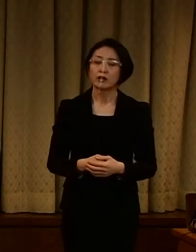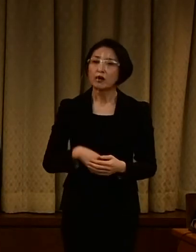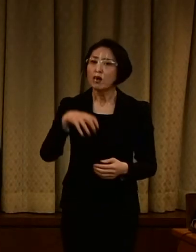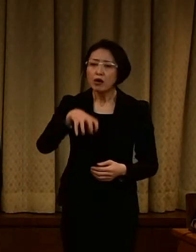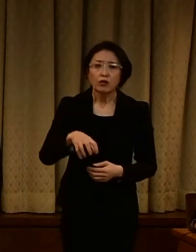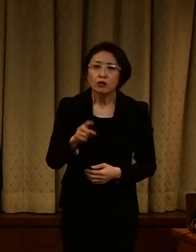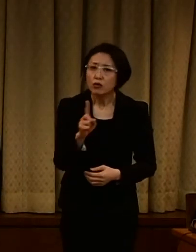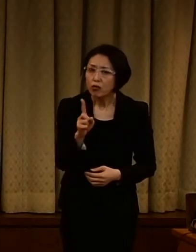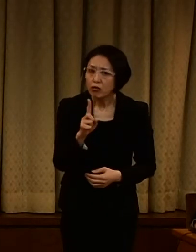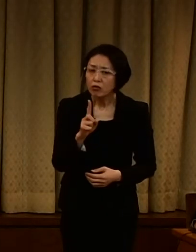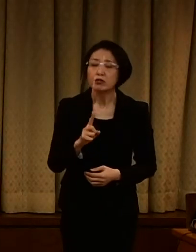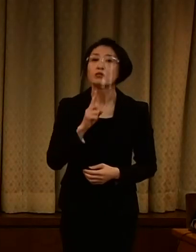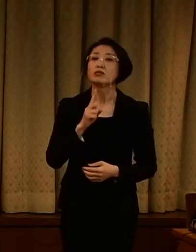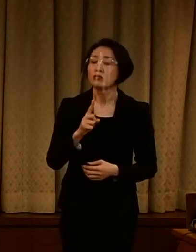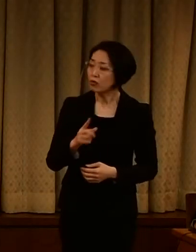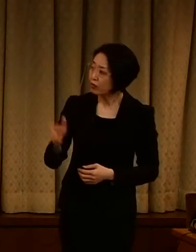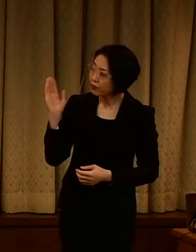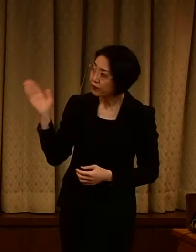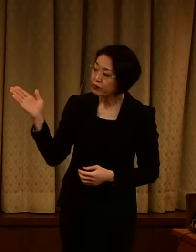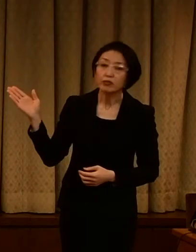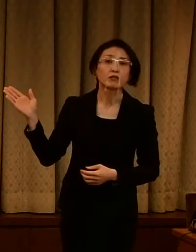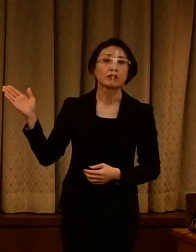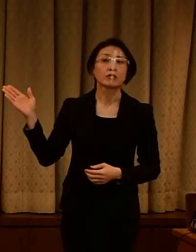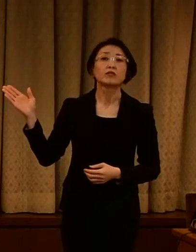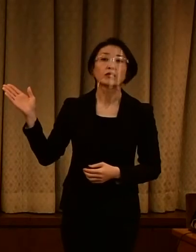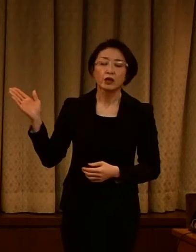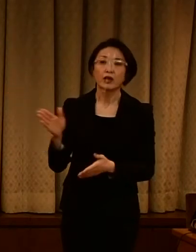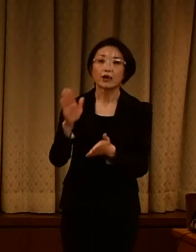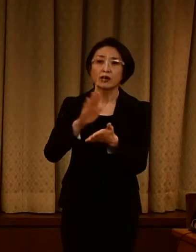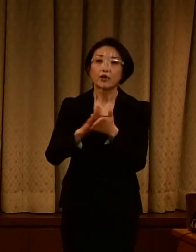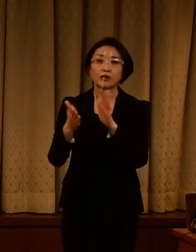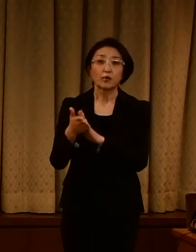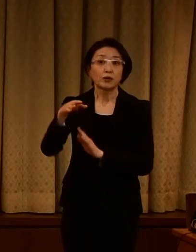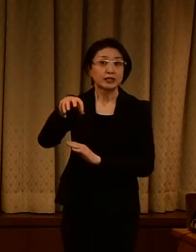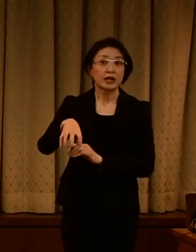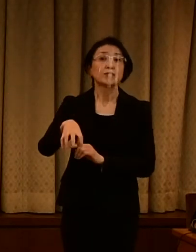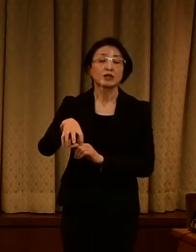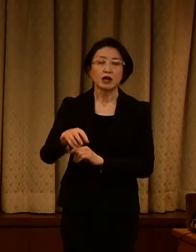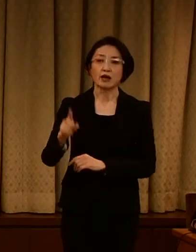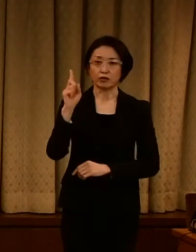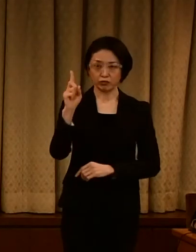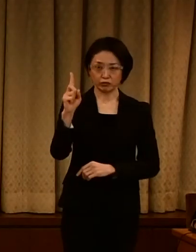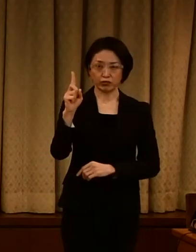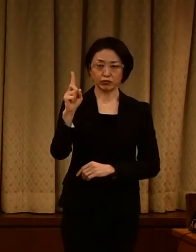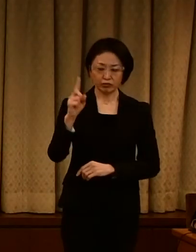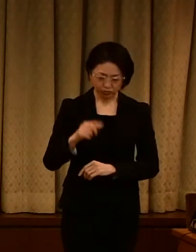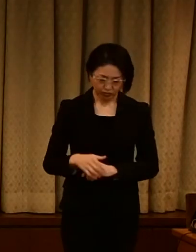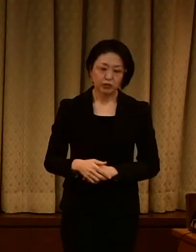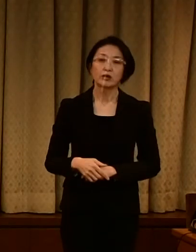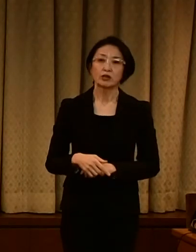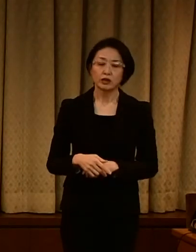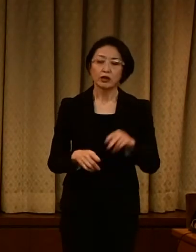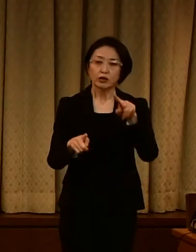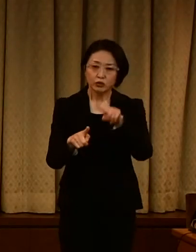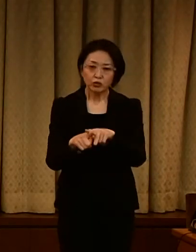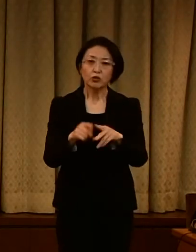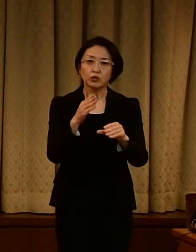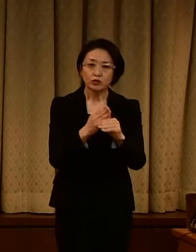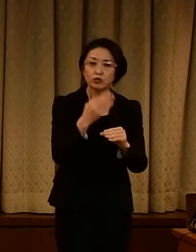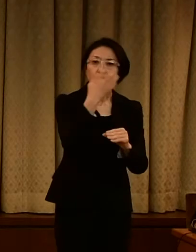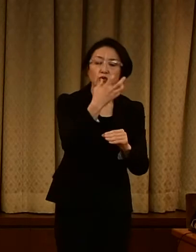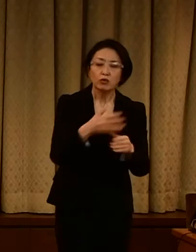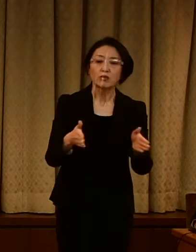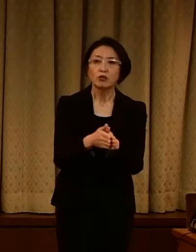します。このようになっておりまして、幼稚園が1箇所、そして小中高が5